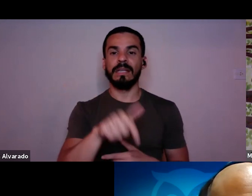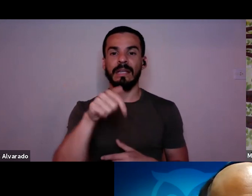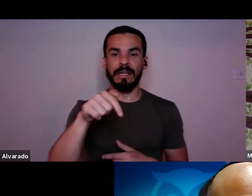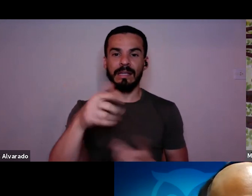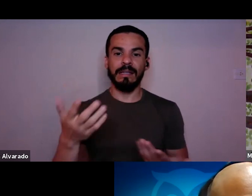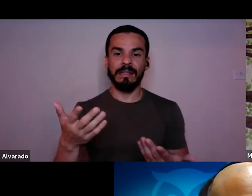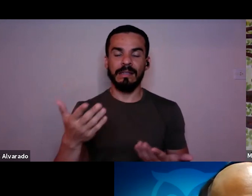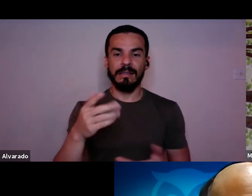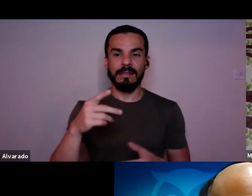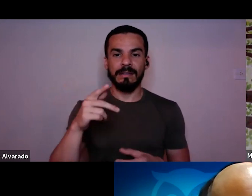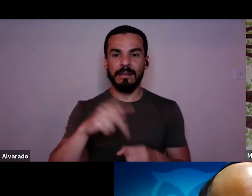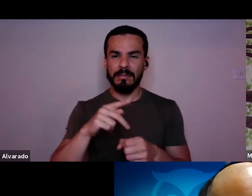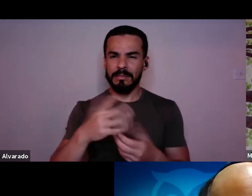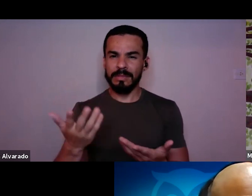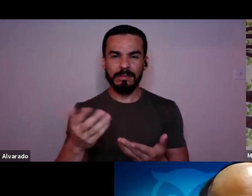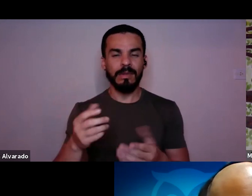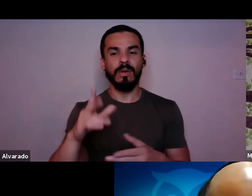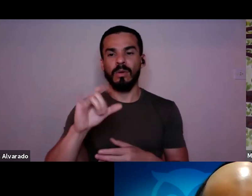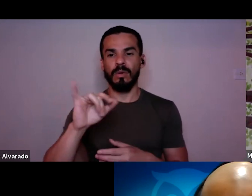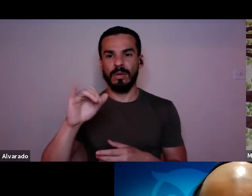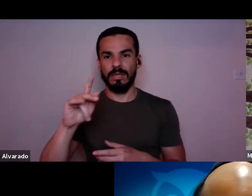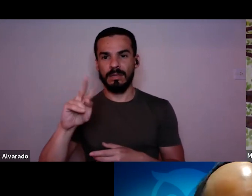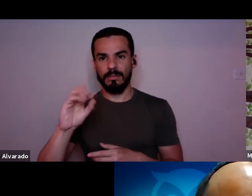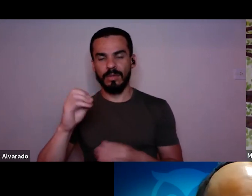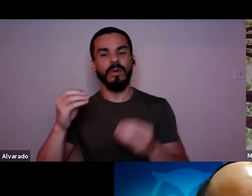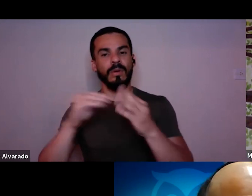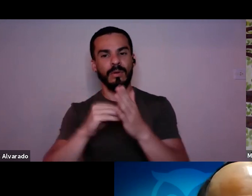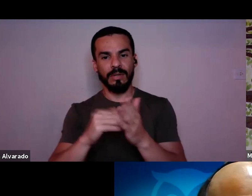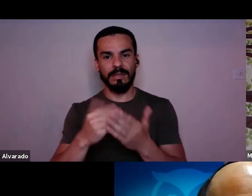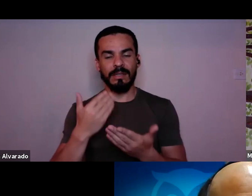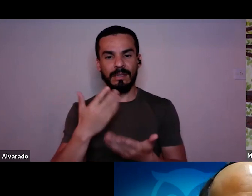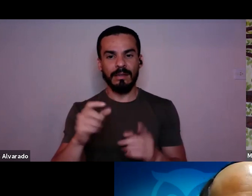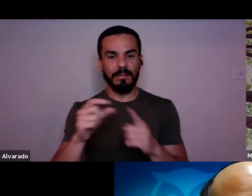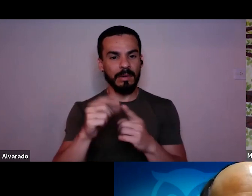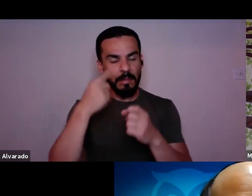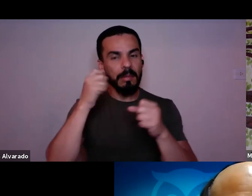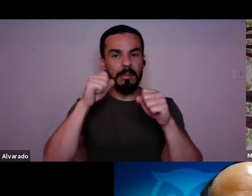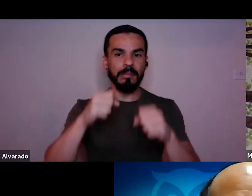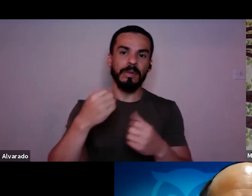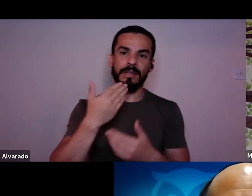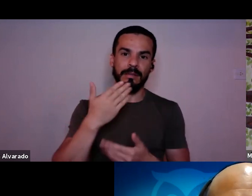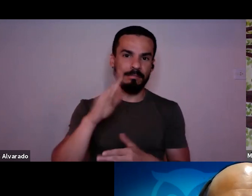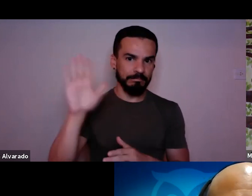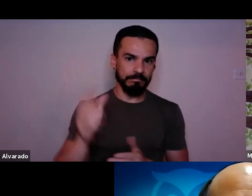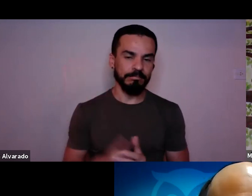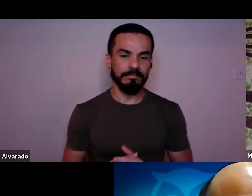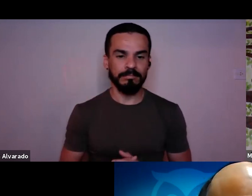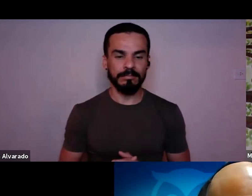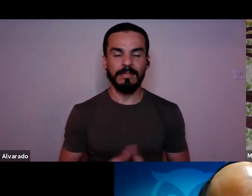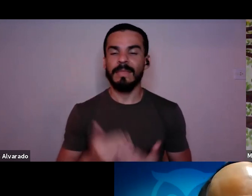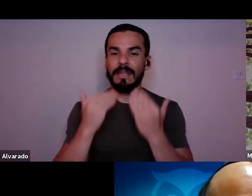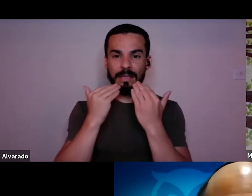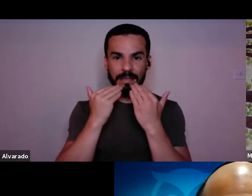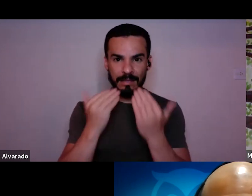participación que has tenido con colipro una vez más así que quisiera darte la palabra para que puedas despedirte Muchas gracias